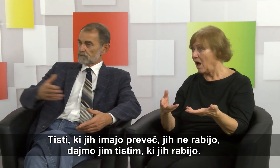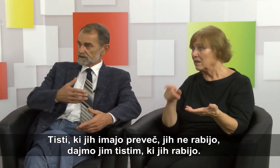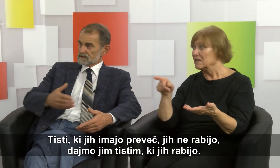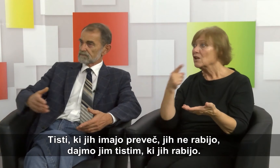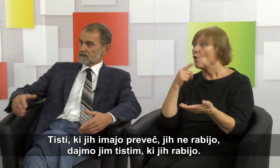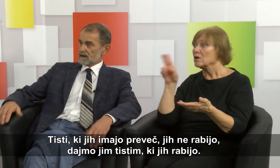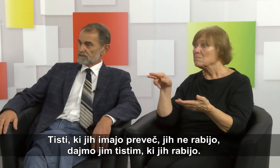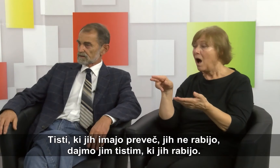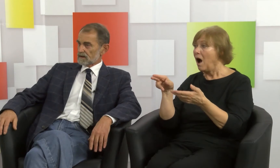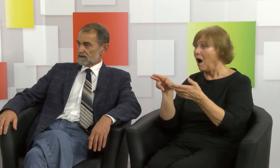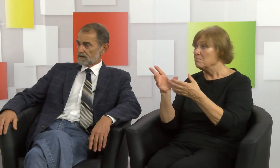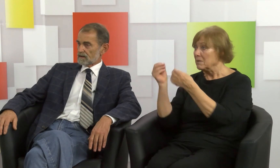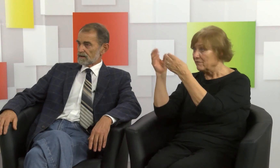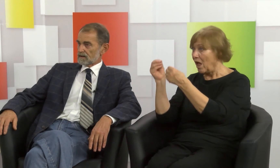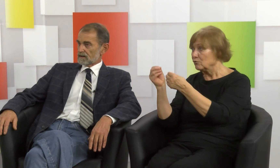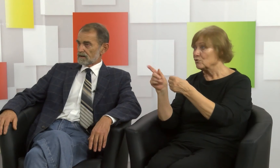jih tistim, ki jih rabijo. Ne?